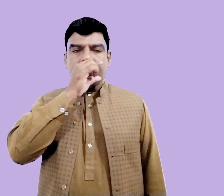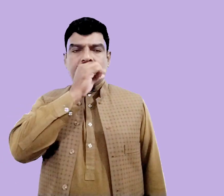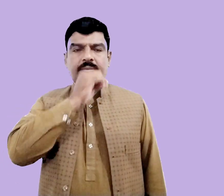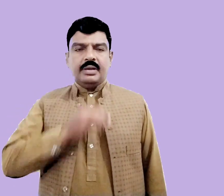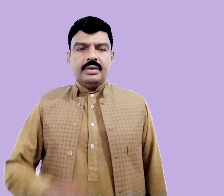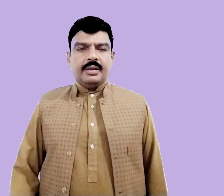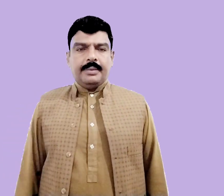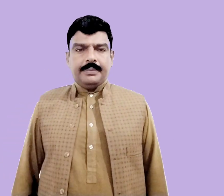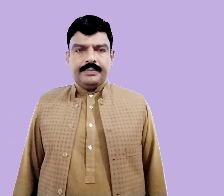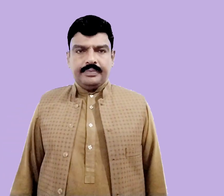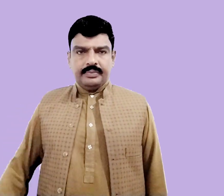बिस्मिल्लाहिर्रहमानिर्रहीम।